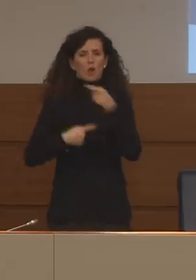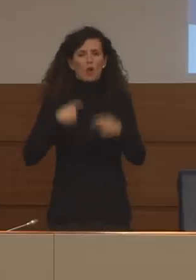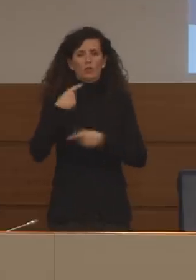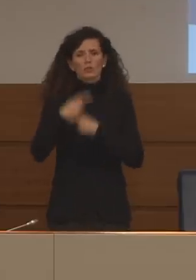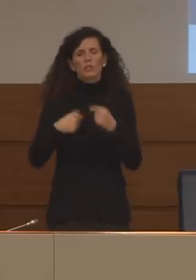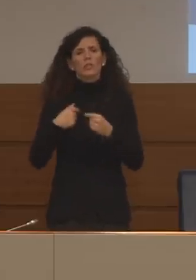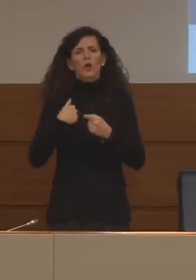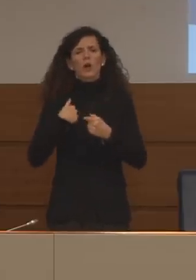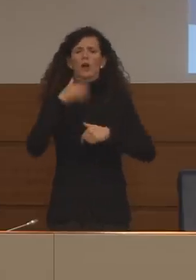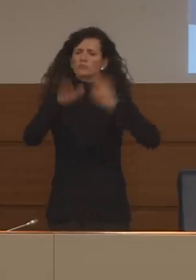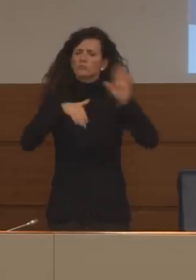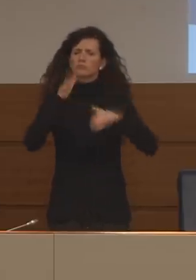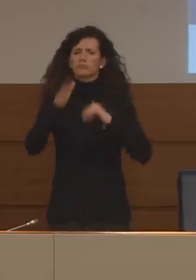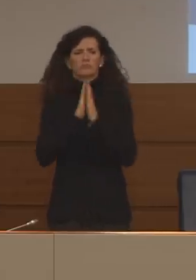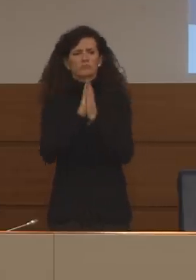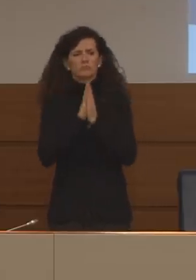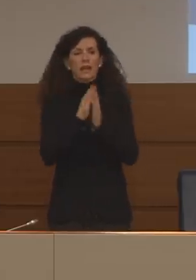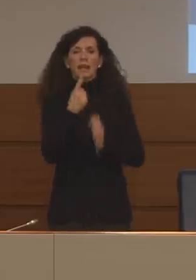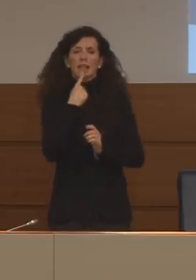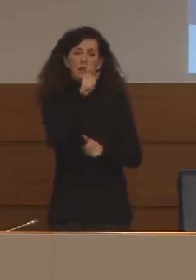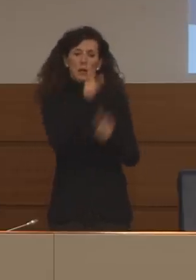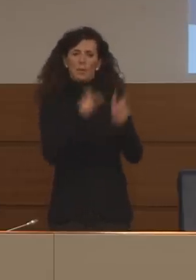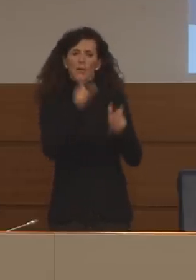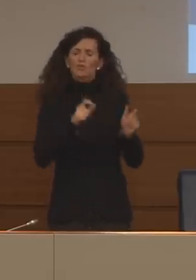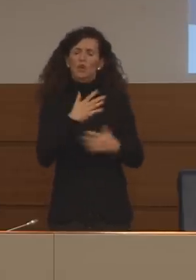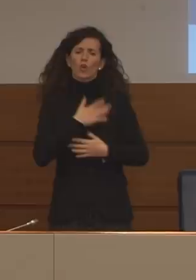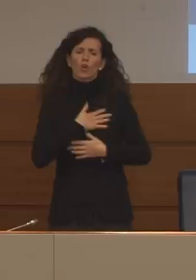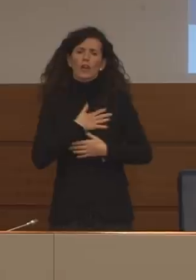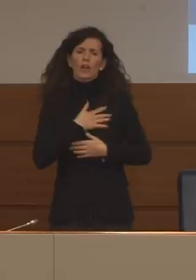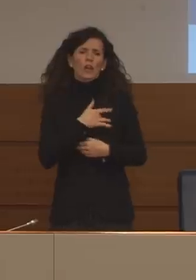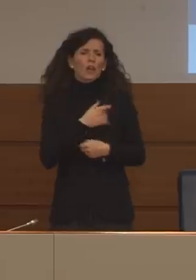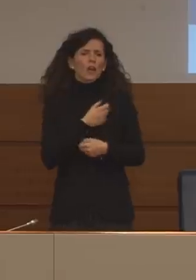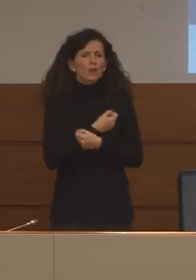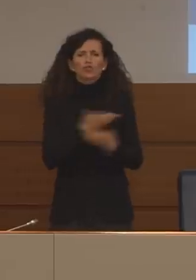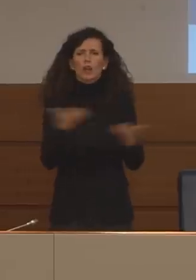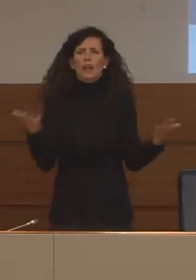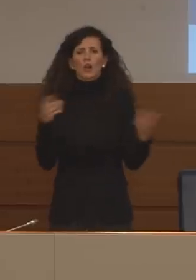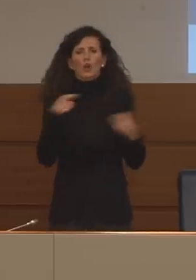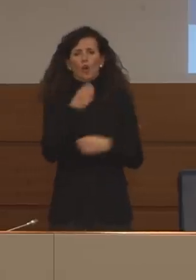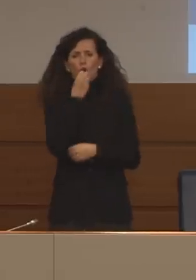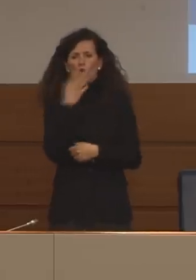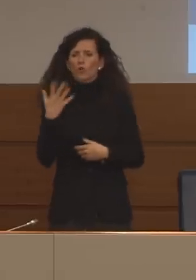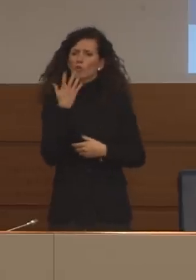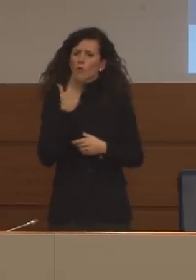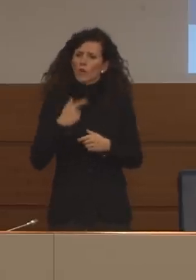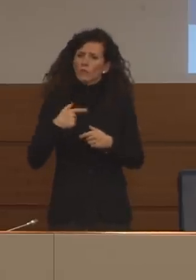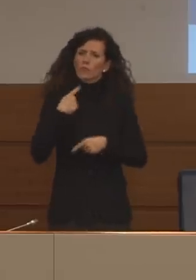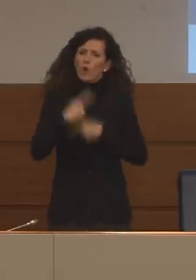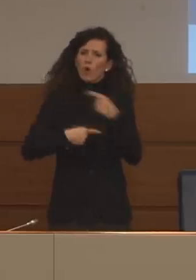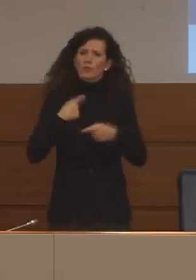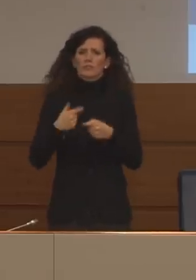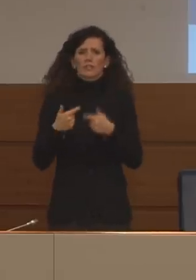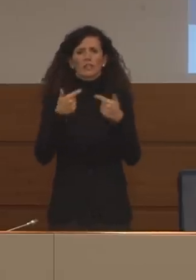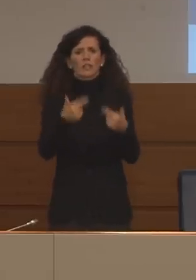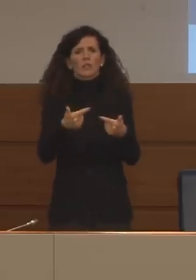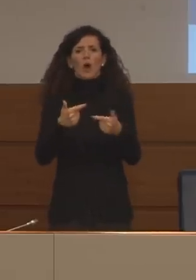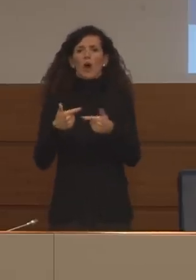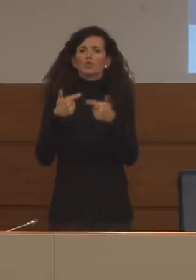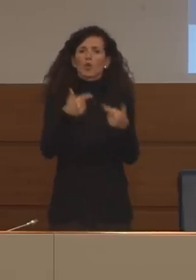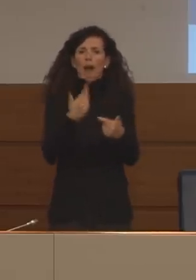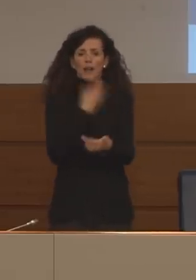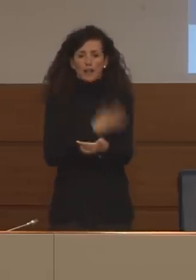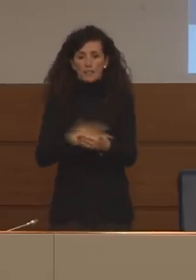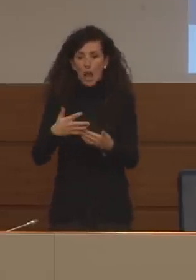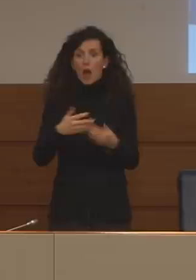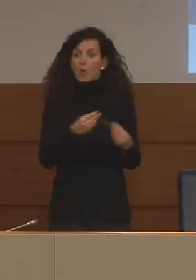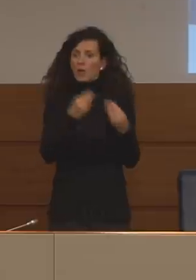a tutti i donatori a queste persone generose che mettono il proprio sangue a servizio di chi ne ha bisogno